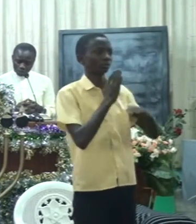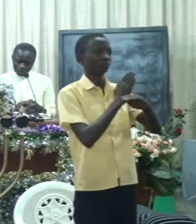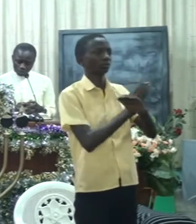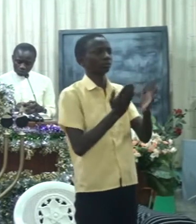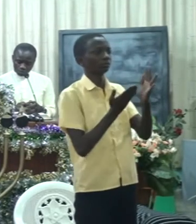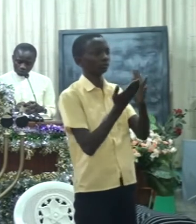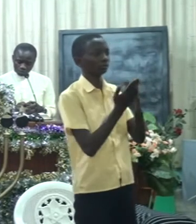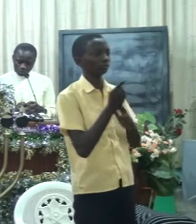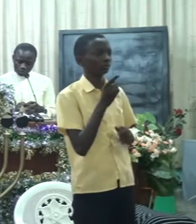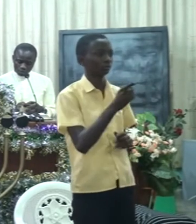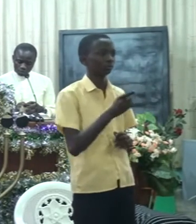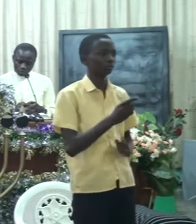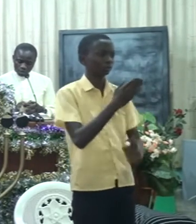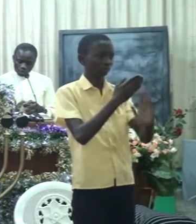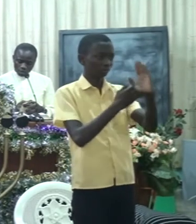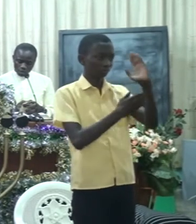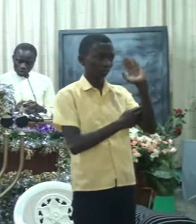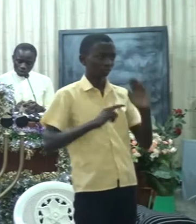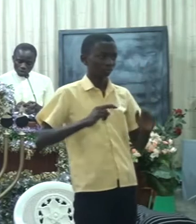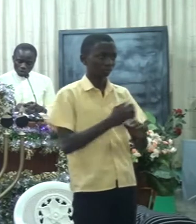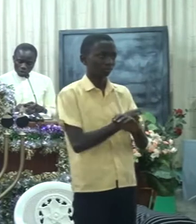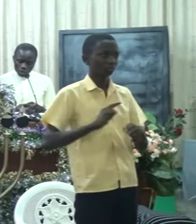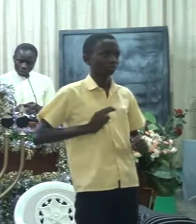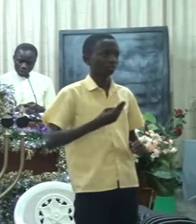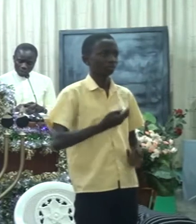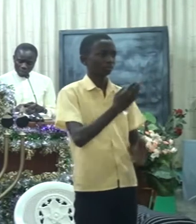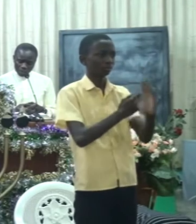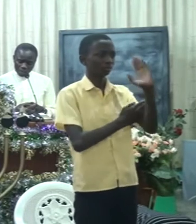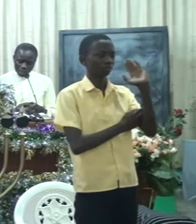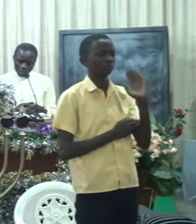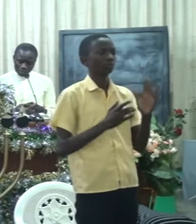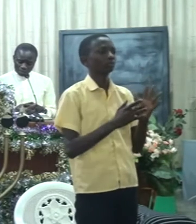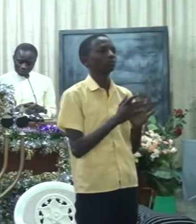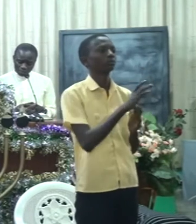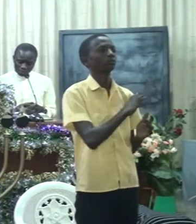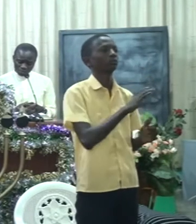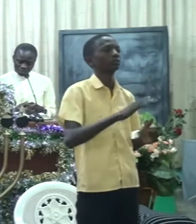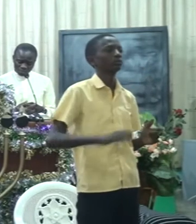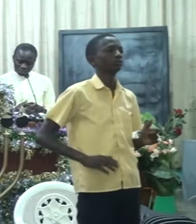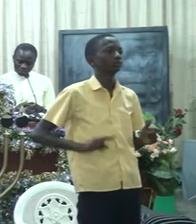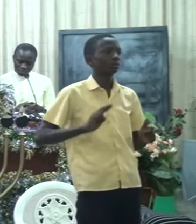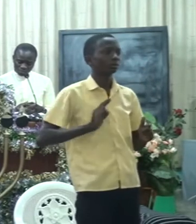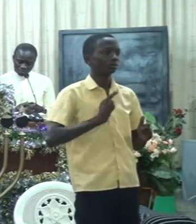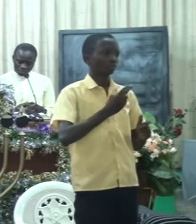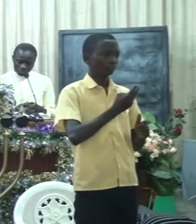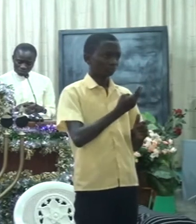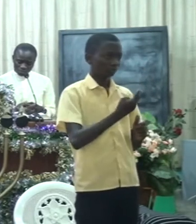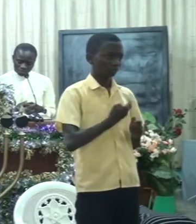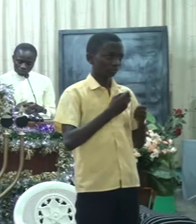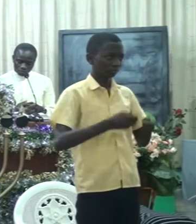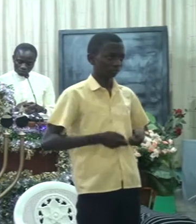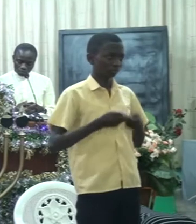toi. Mungu na Bwana wetu Yesu Kristo. Dieu notre Seigneur Jésus-Christ. Tuna